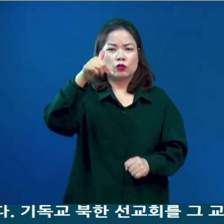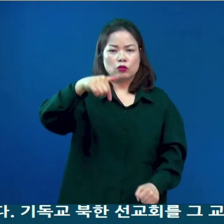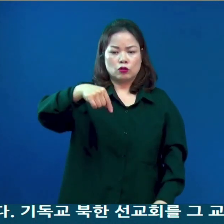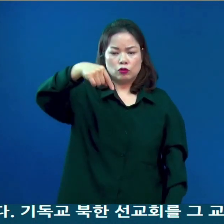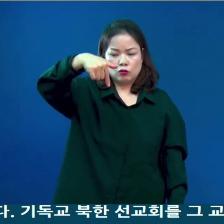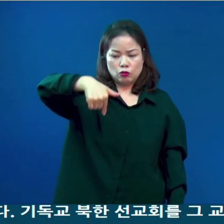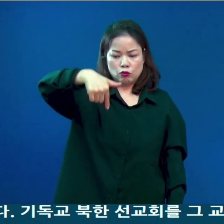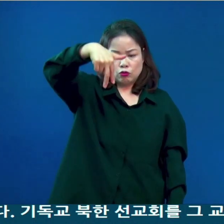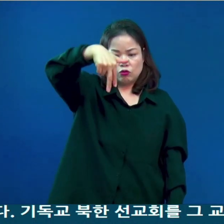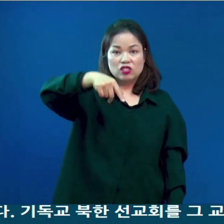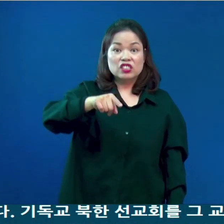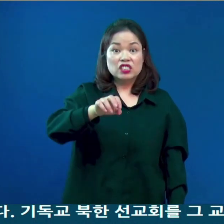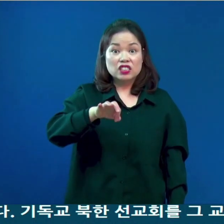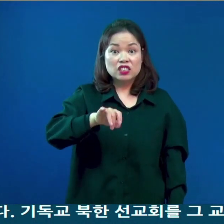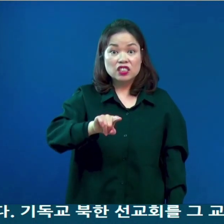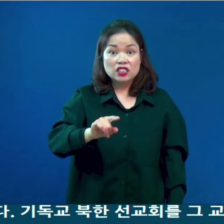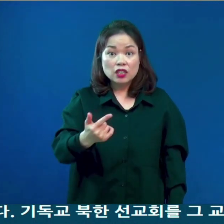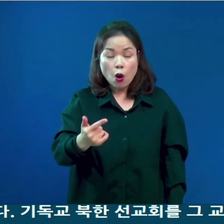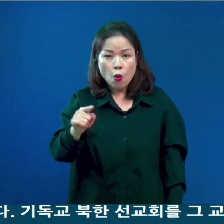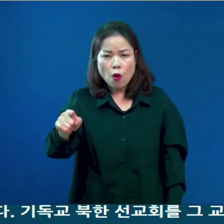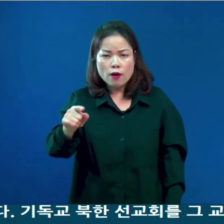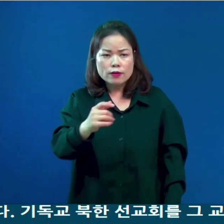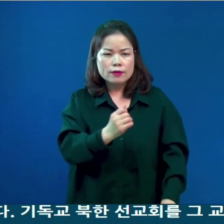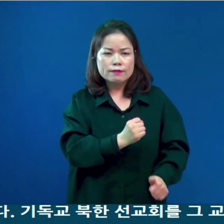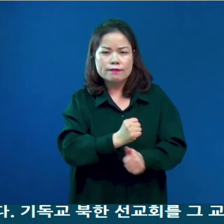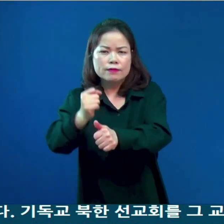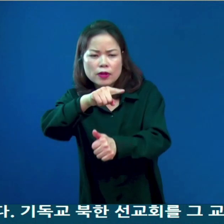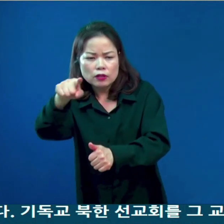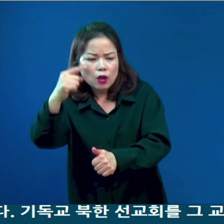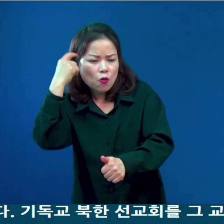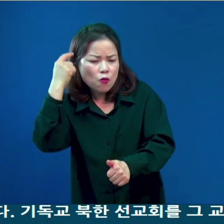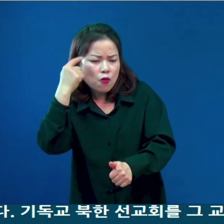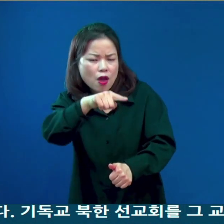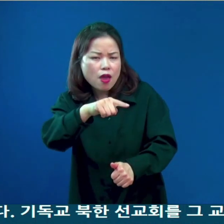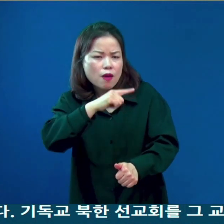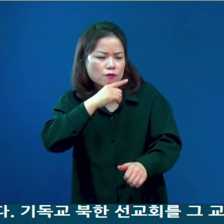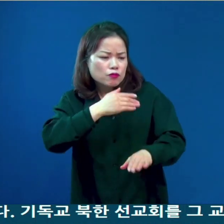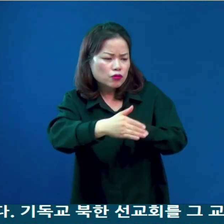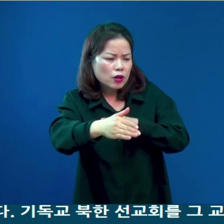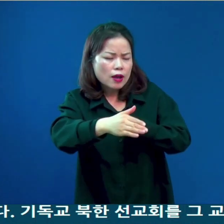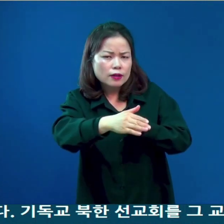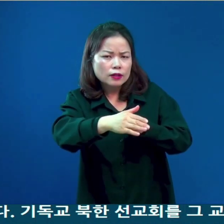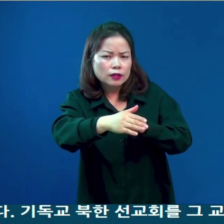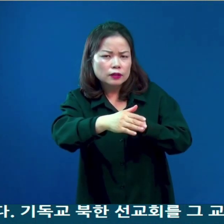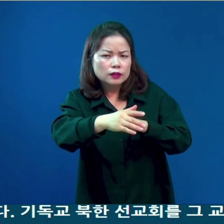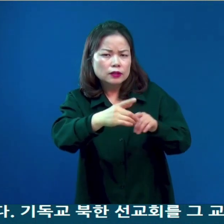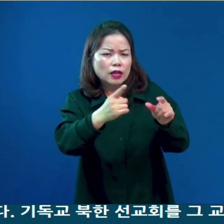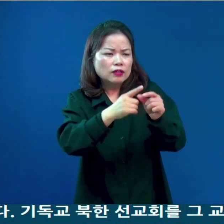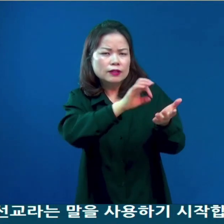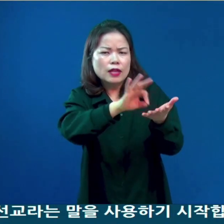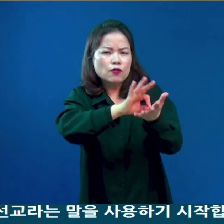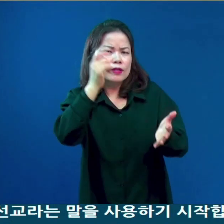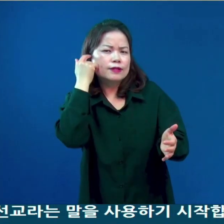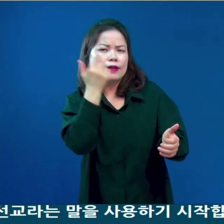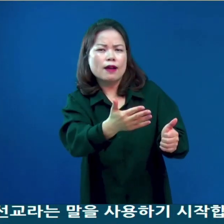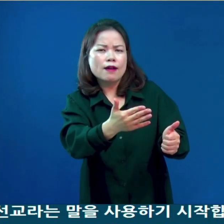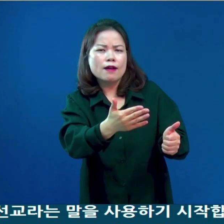국정원에 끌려가셔서 왜 북한 선교라는 말을 쓰느냐, 무슨 의도를 가지고 쓰느냐.